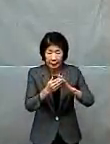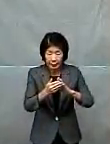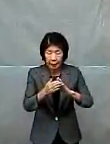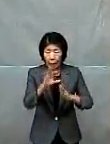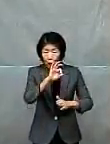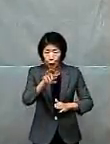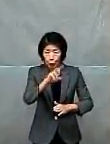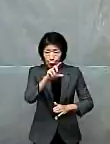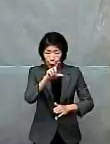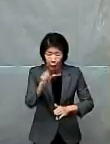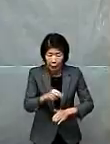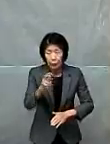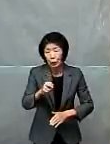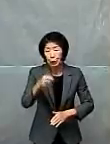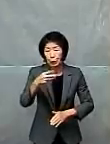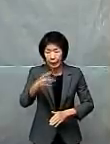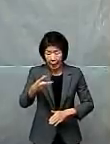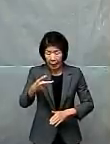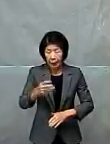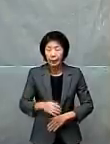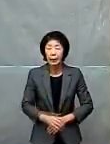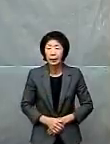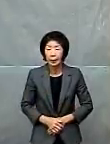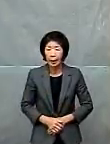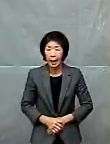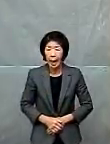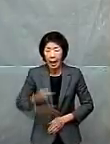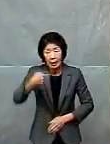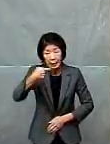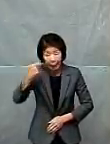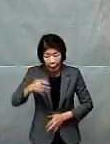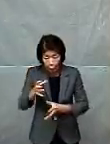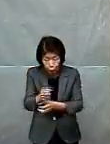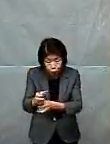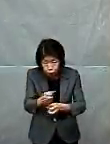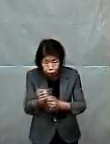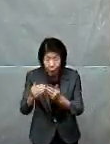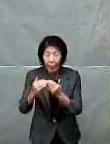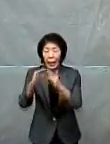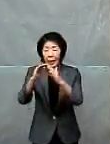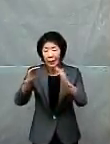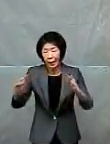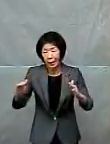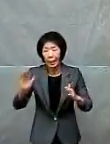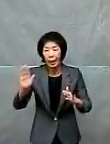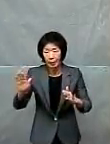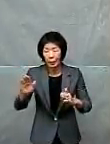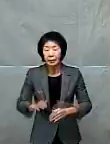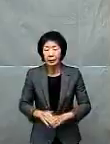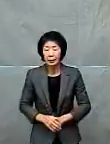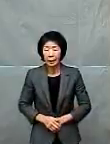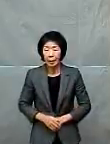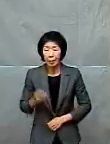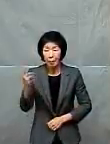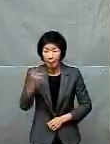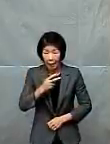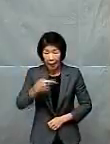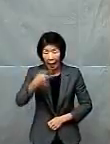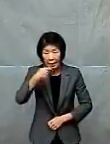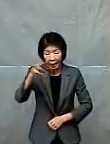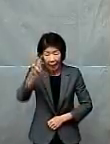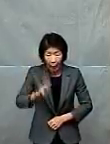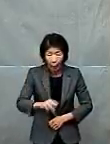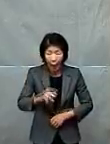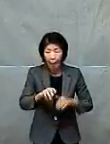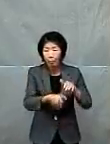10月23日に、鮭のつかみ取り大会が開催されます。また鮭川村